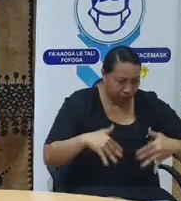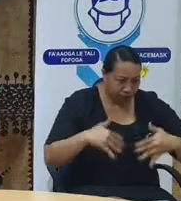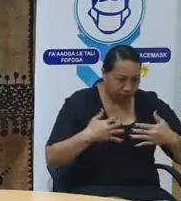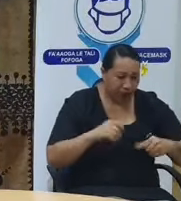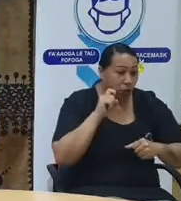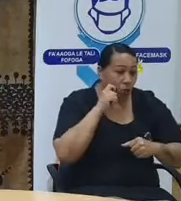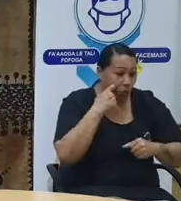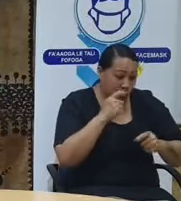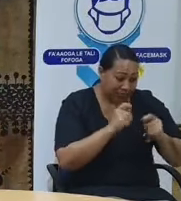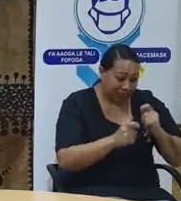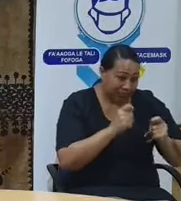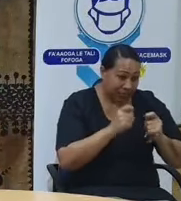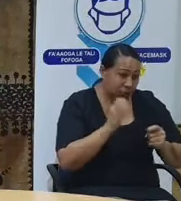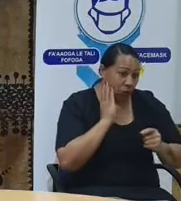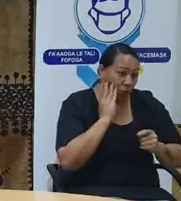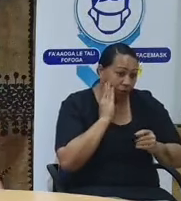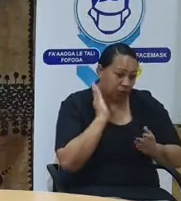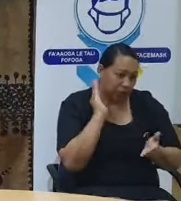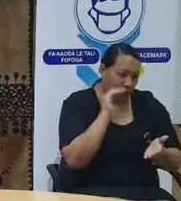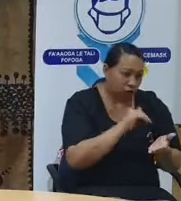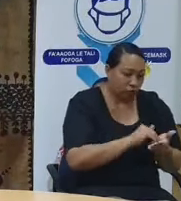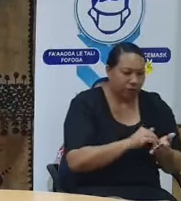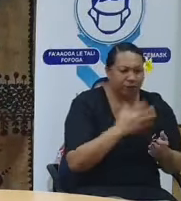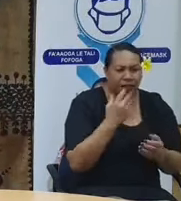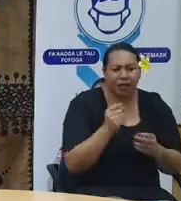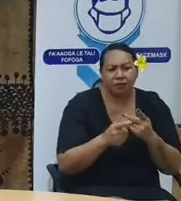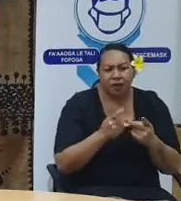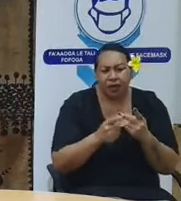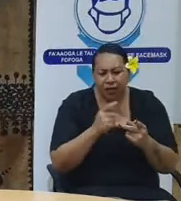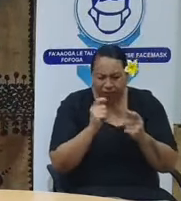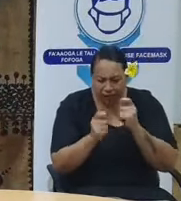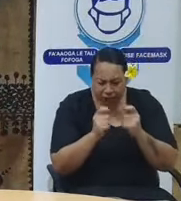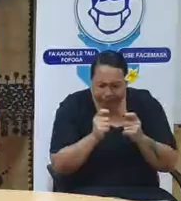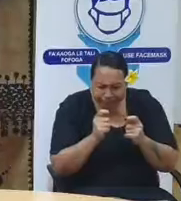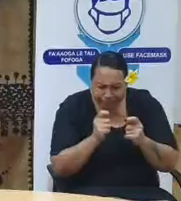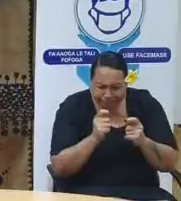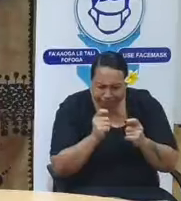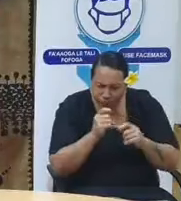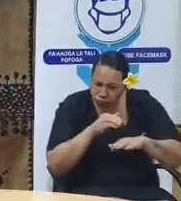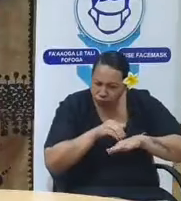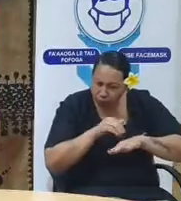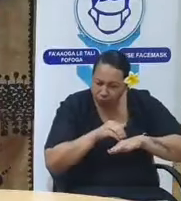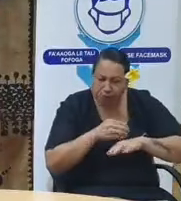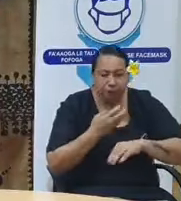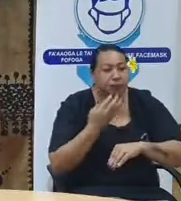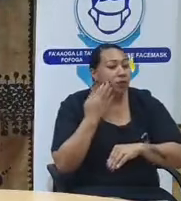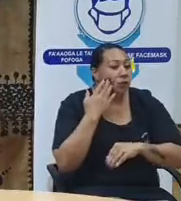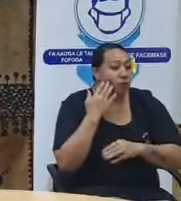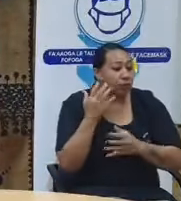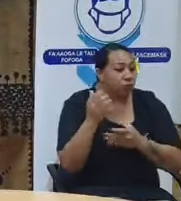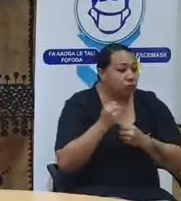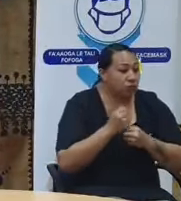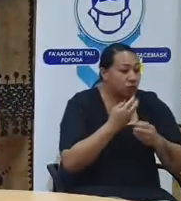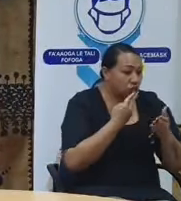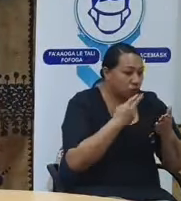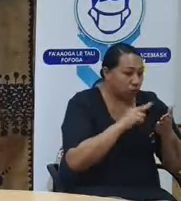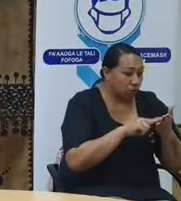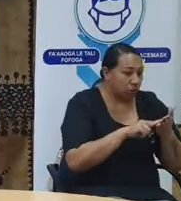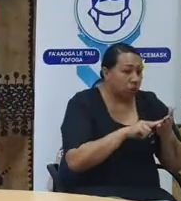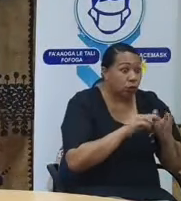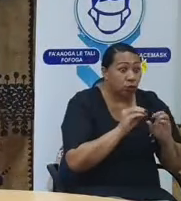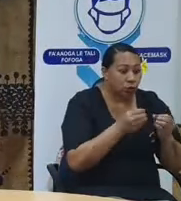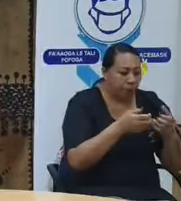mai. Ai ai hoi test e wha le tonu re, e mato wa ai atu result. Ia, e tu e sai on manai wale